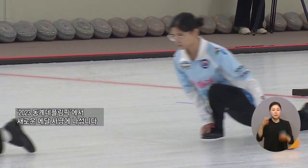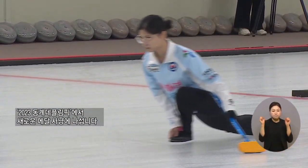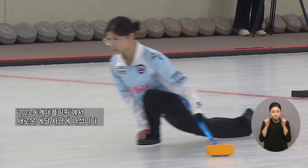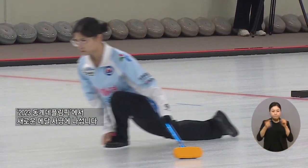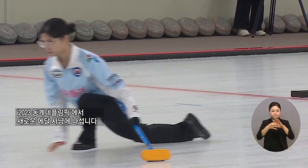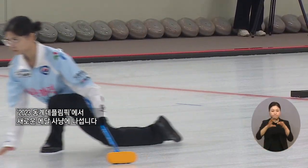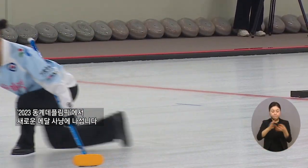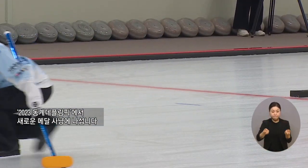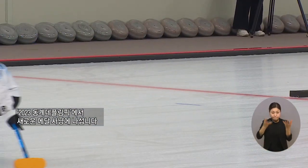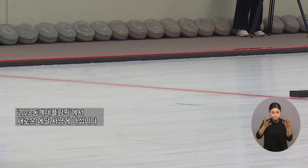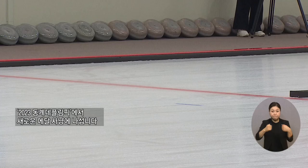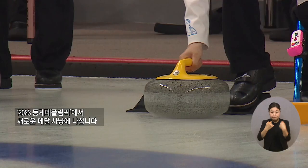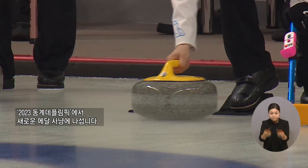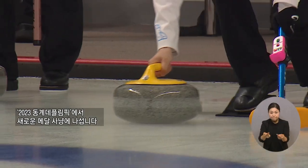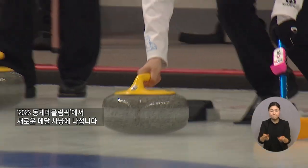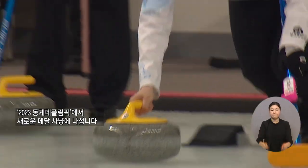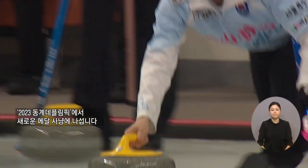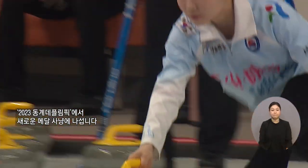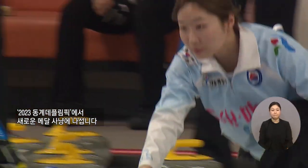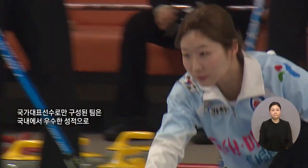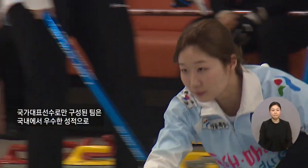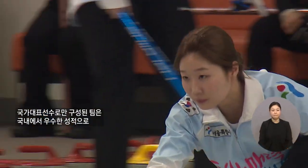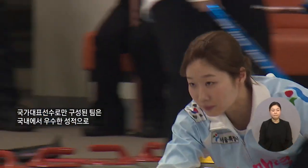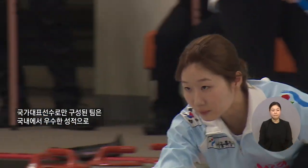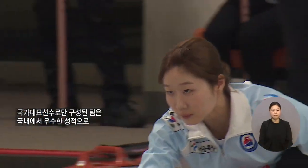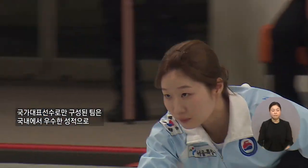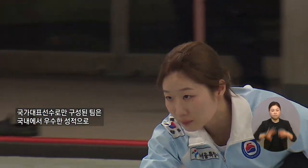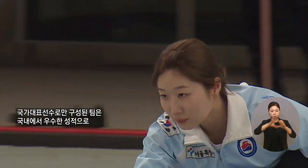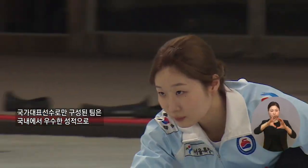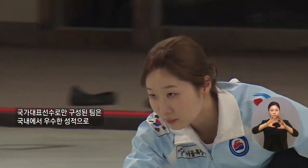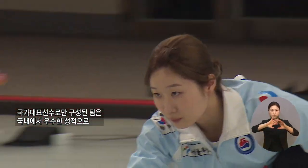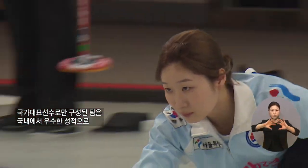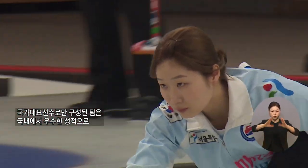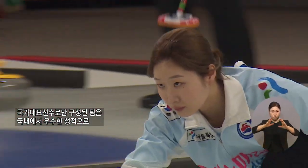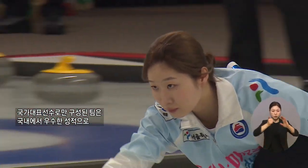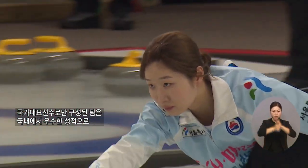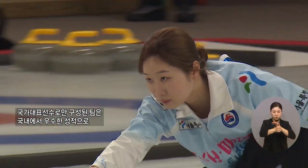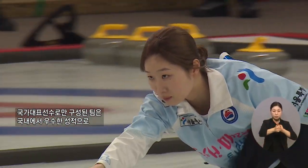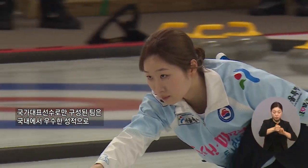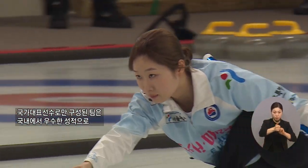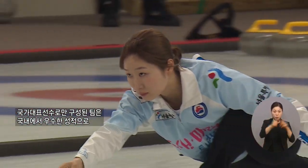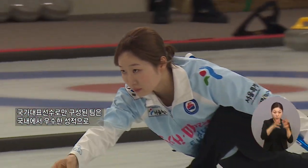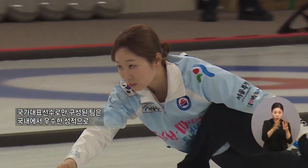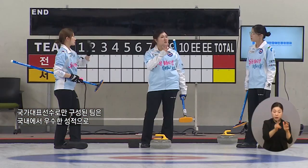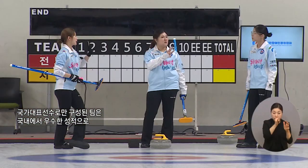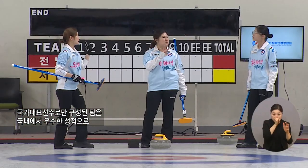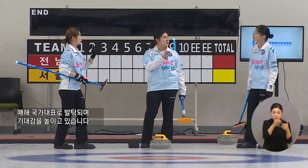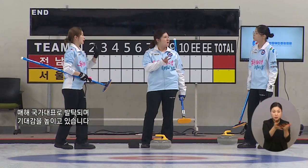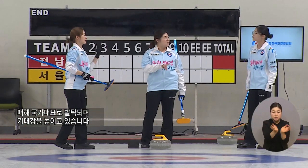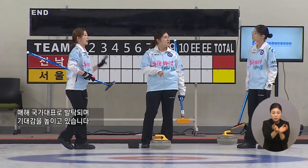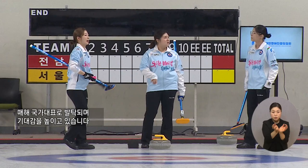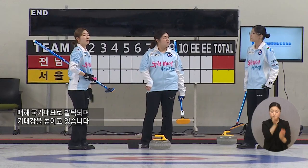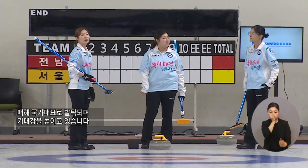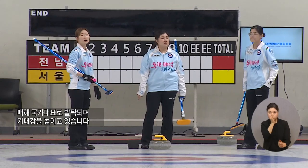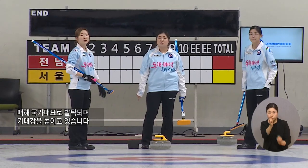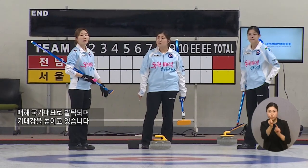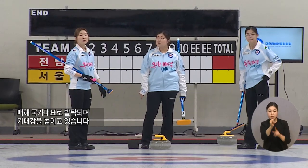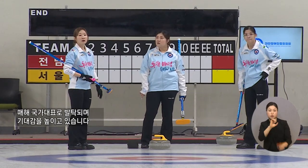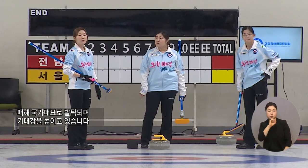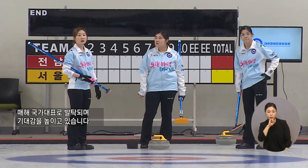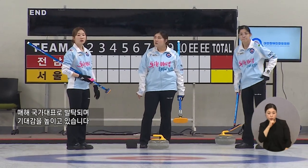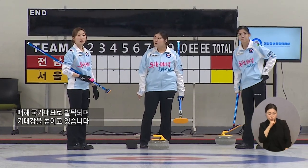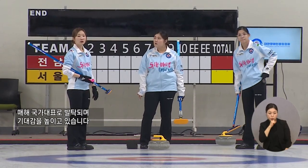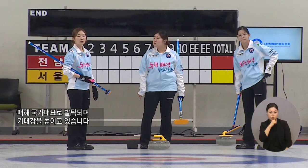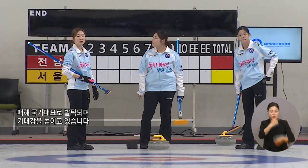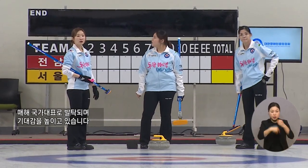사냥에 나섭니다 국가대표 선수로만 구성된 팀은 국내에서 우수한 성적으로 매해